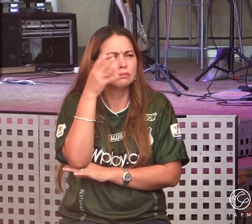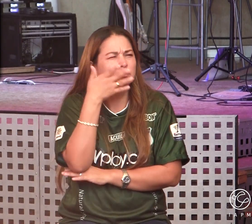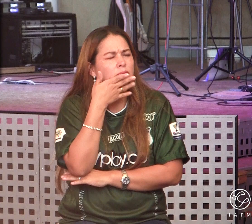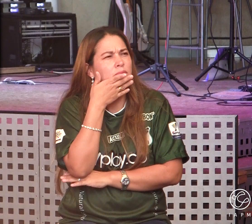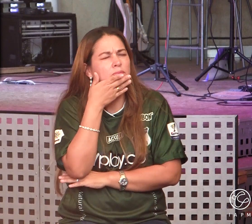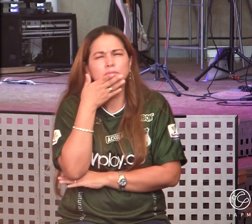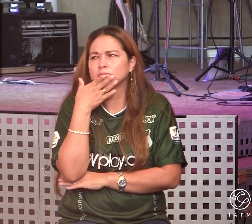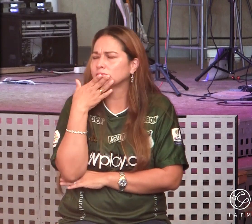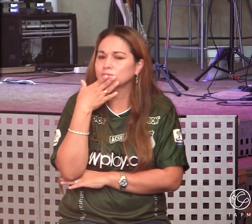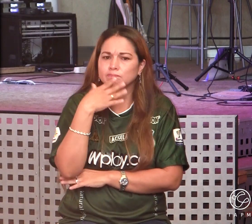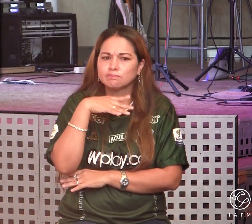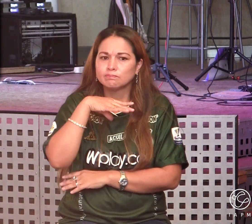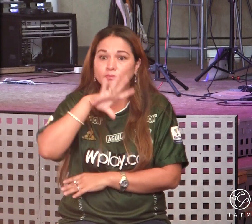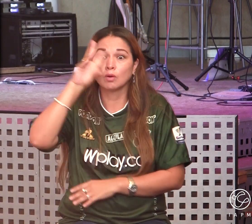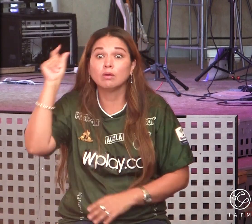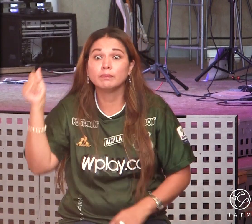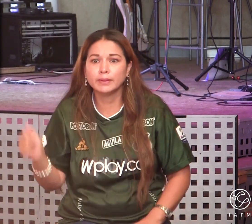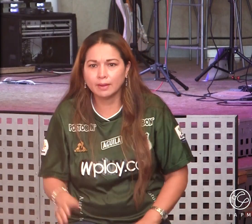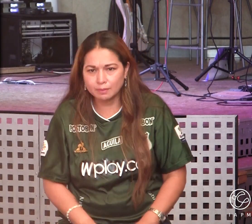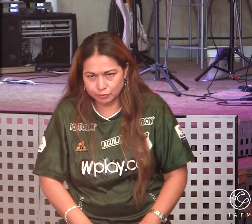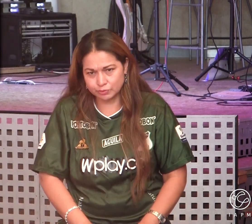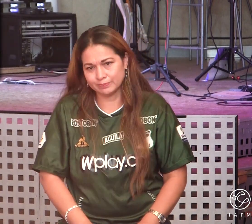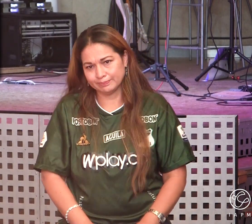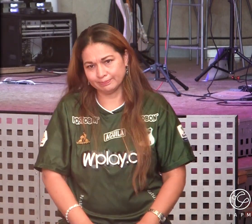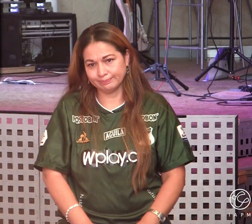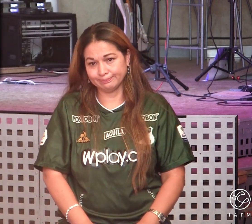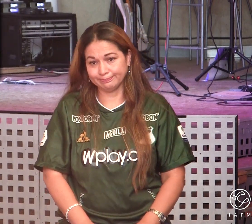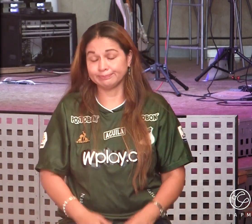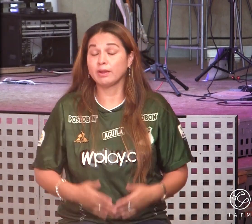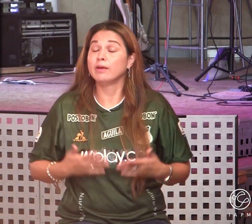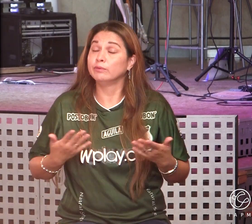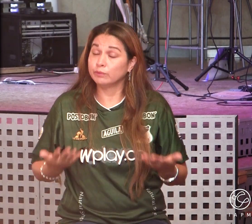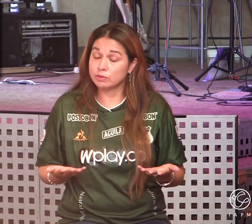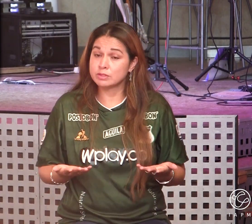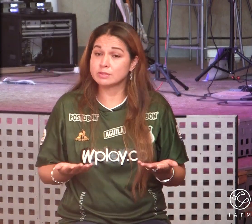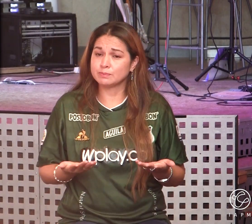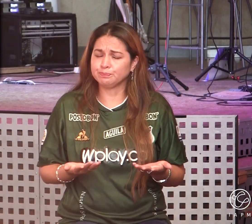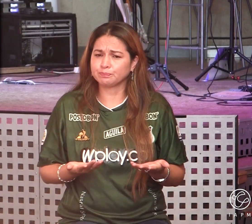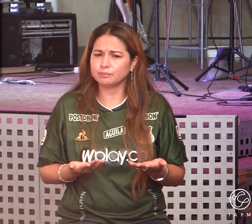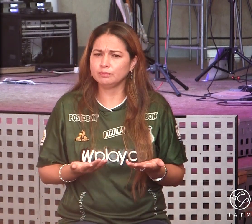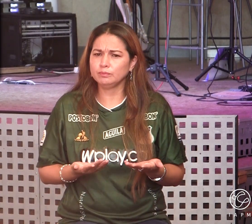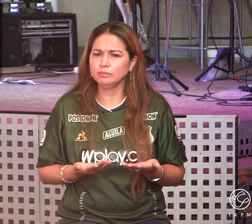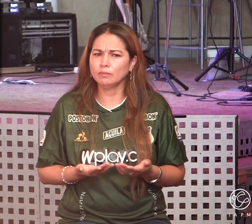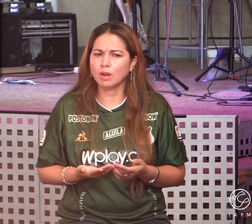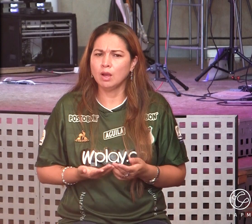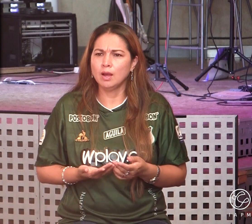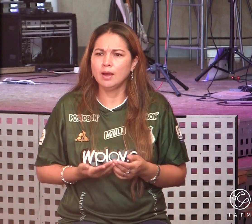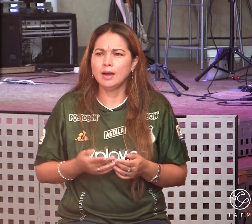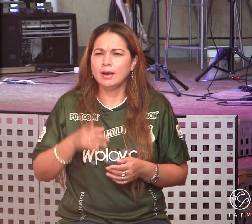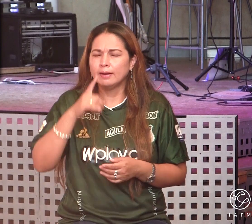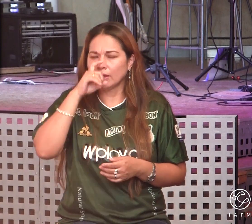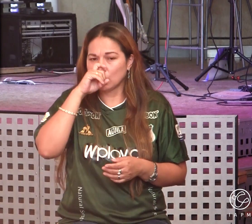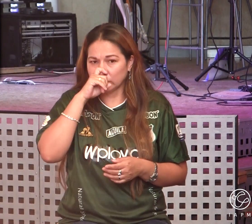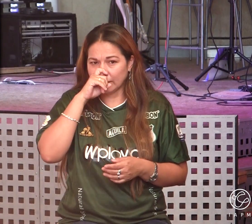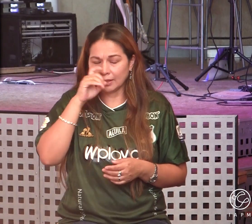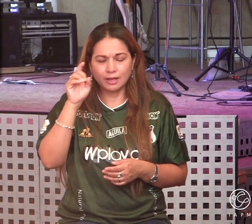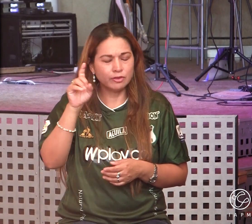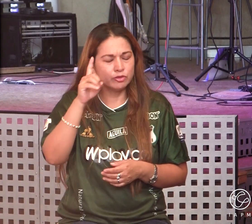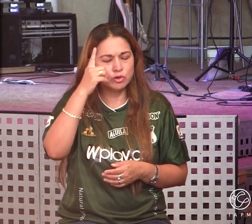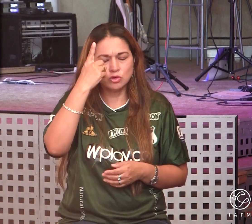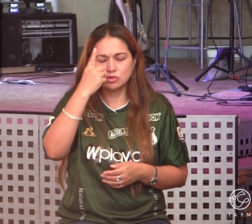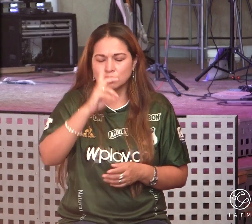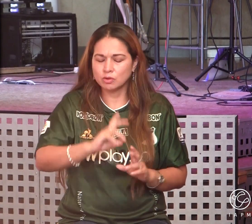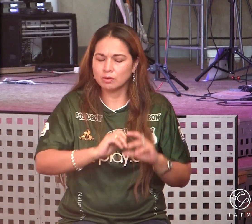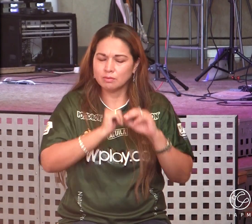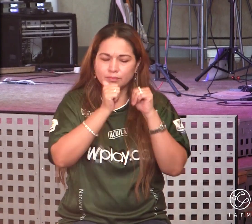la perspectiva de Dios, poniendo a Dios como el origen. Y eso obviamente altera absolutamente todo mi entendimiento. Y todo